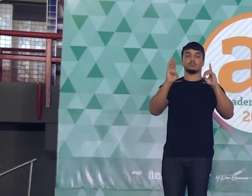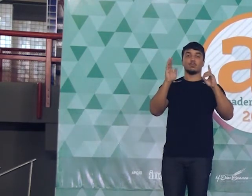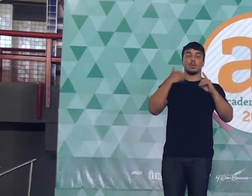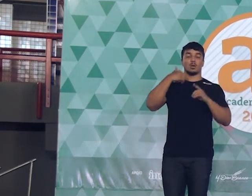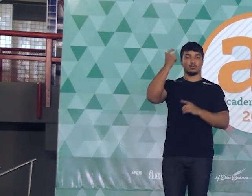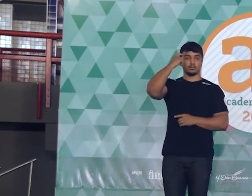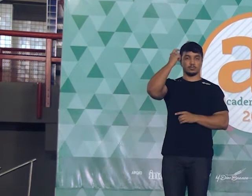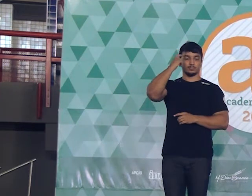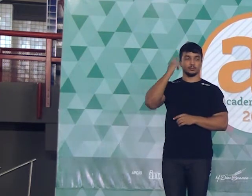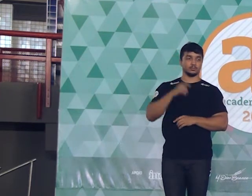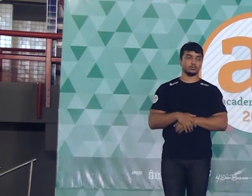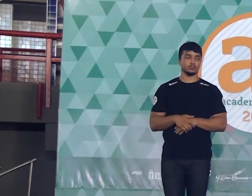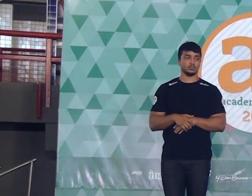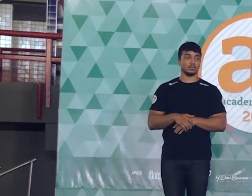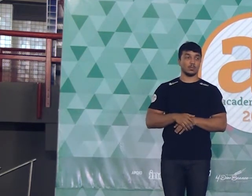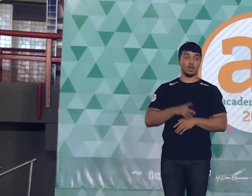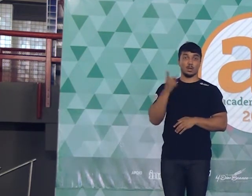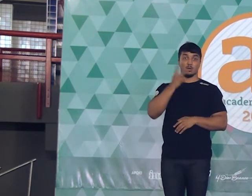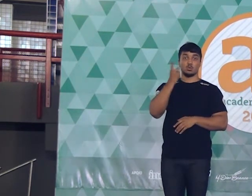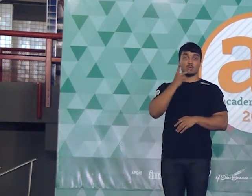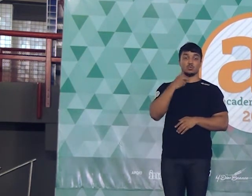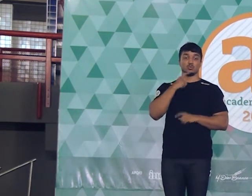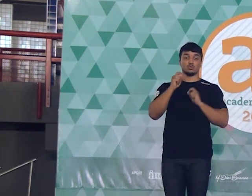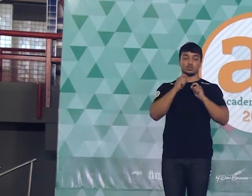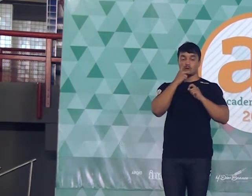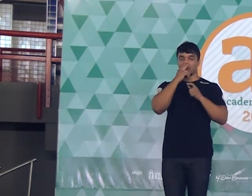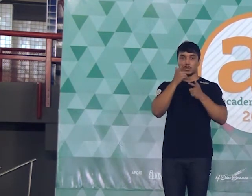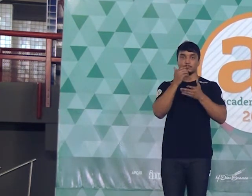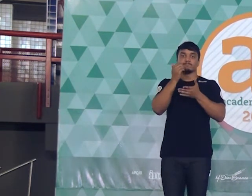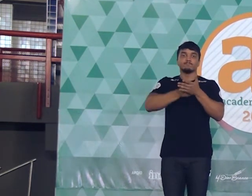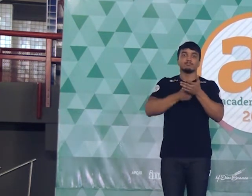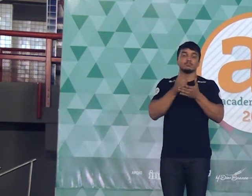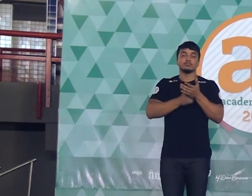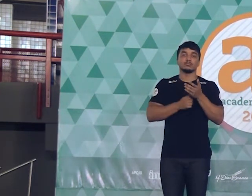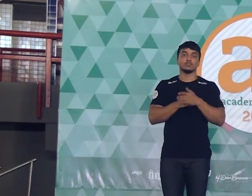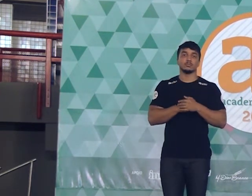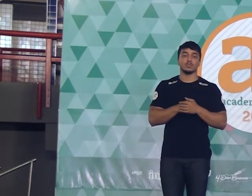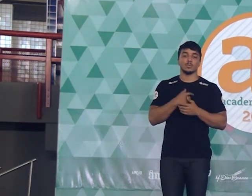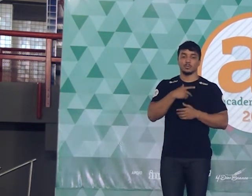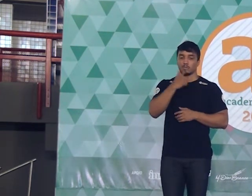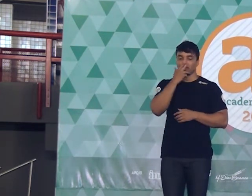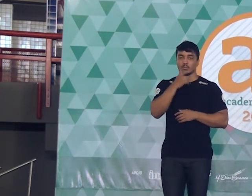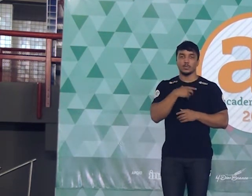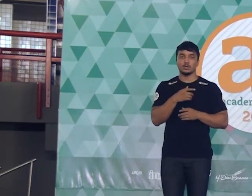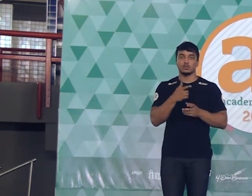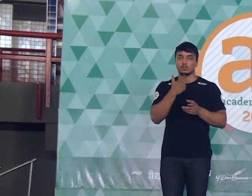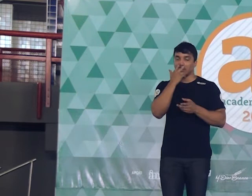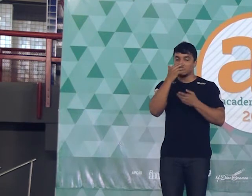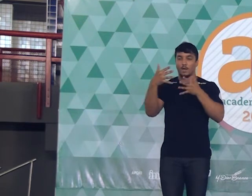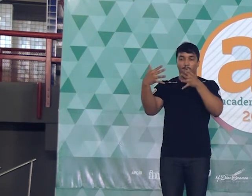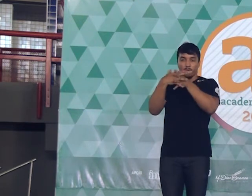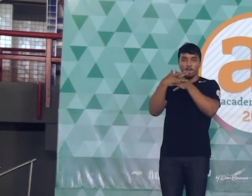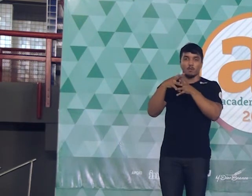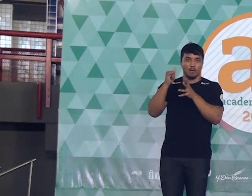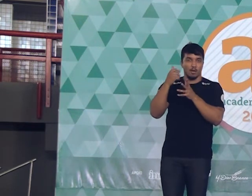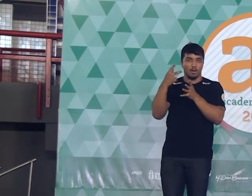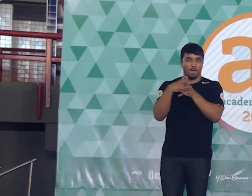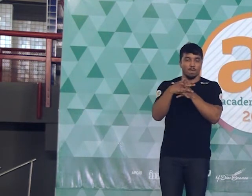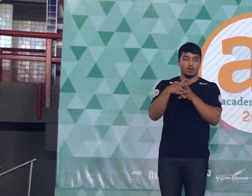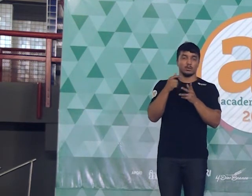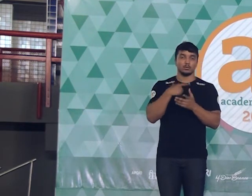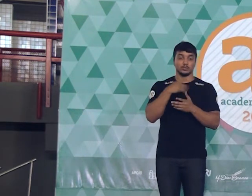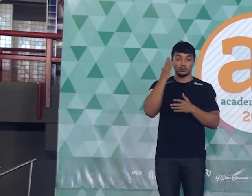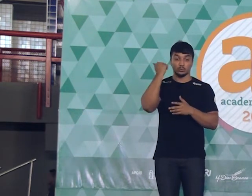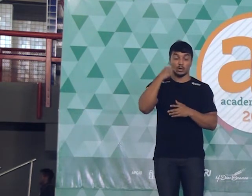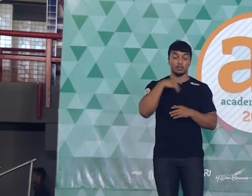pouco. Uma delas é elemento distrator. Ela está aí para te confundir, te induzir ao erro. Eu já